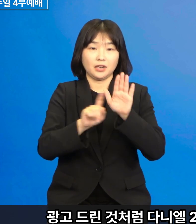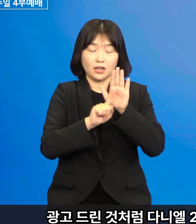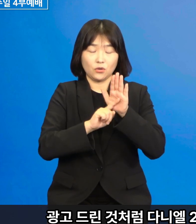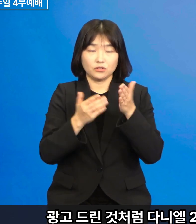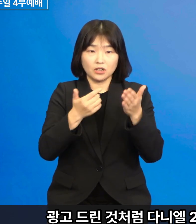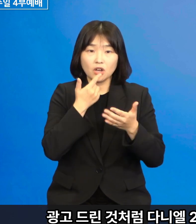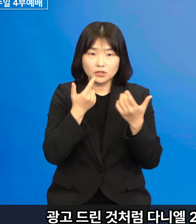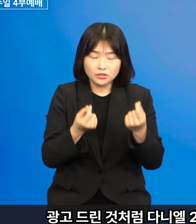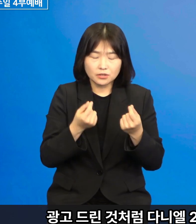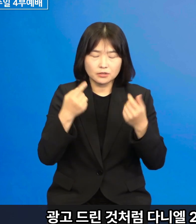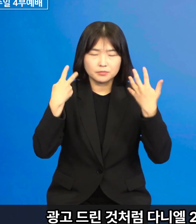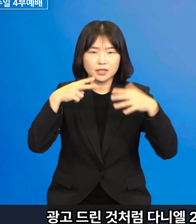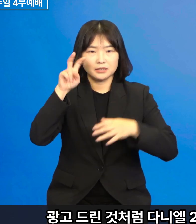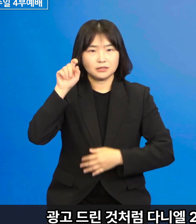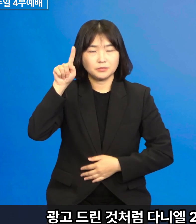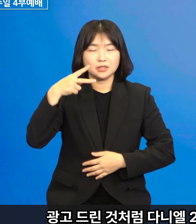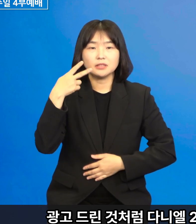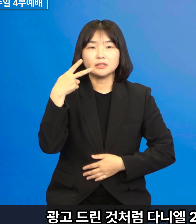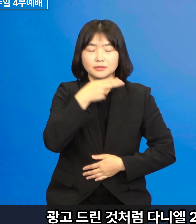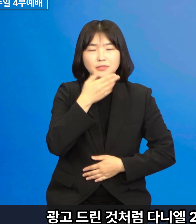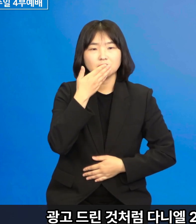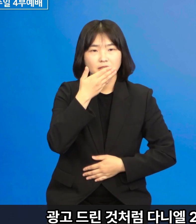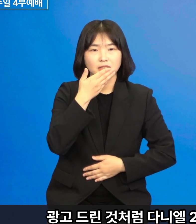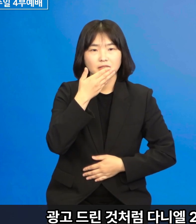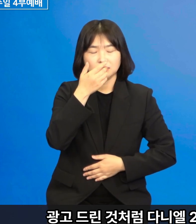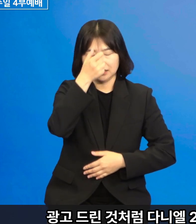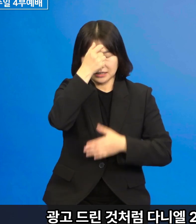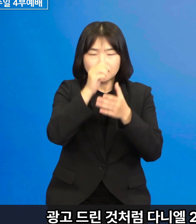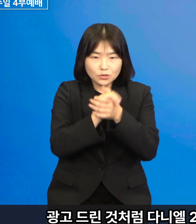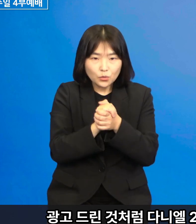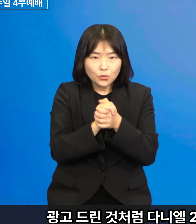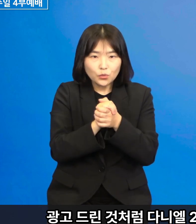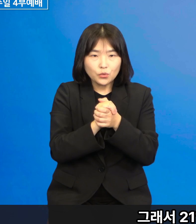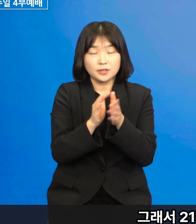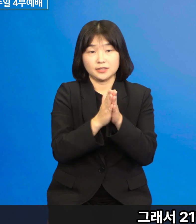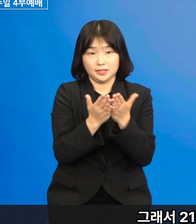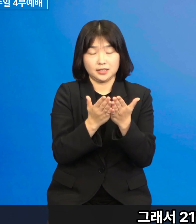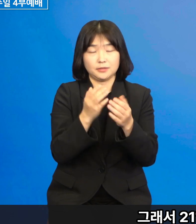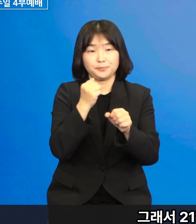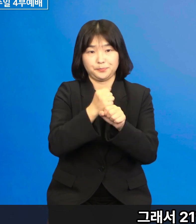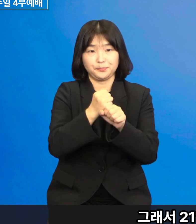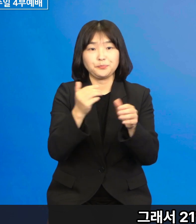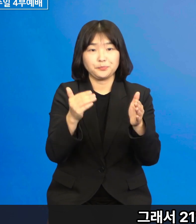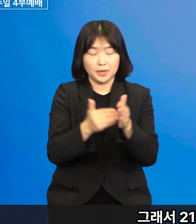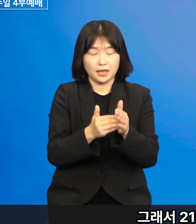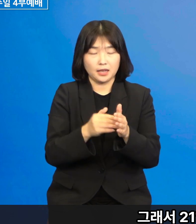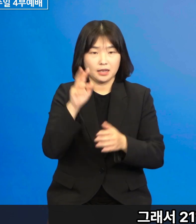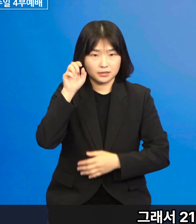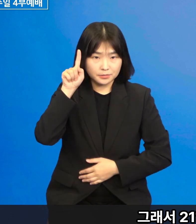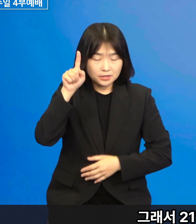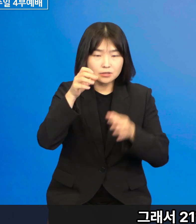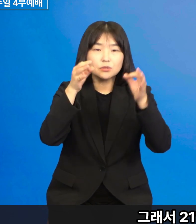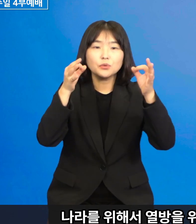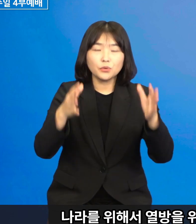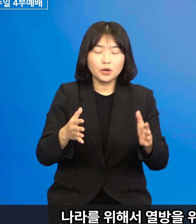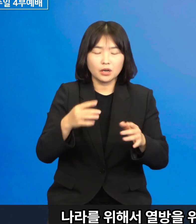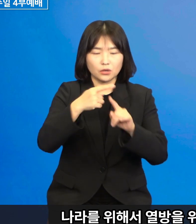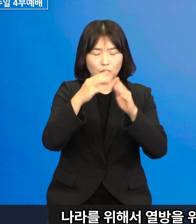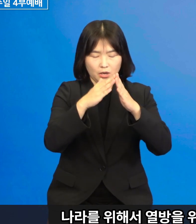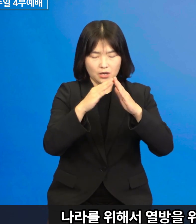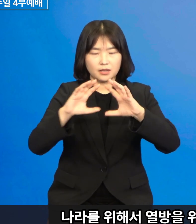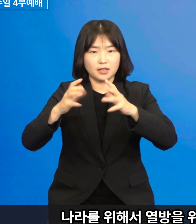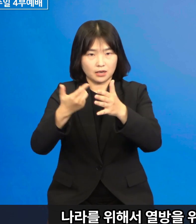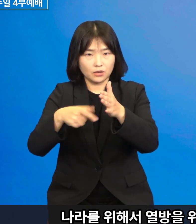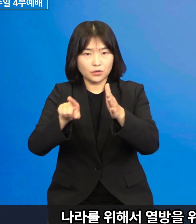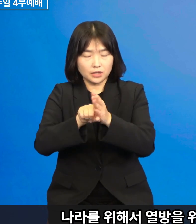것처럼 다니엘 20일 금식기도 기도 책자가 나왔습니다. 그래서 21일간 교회를 위해, 나라를